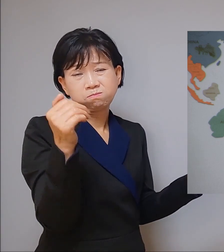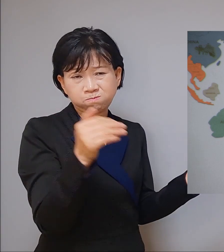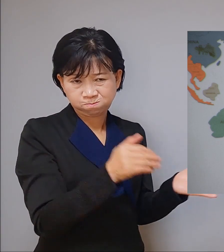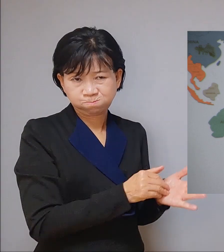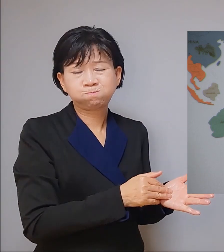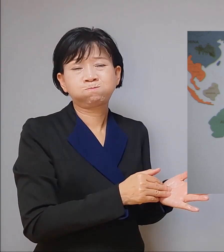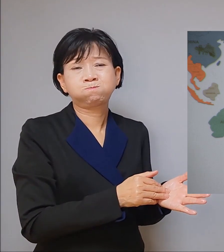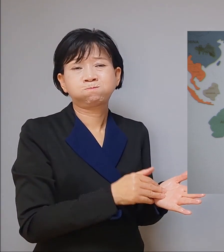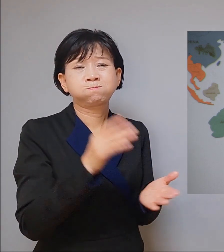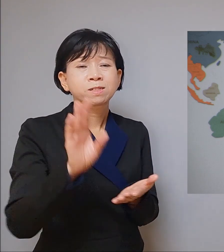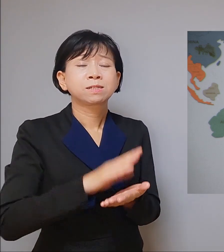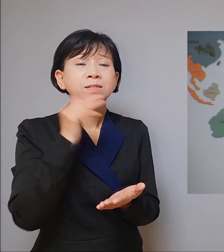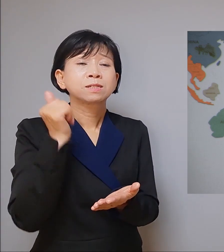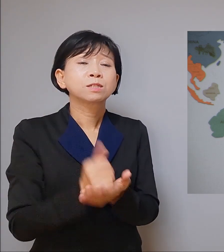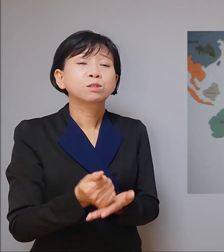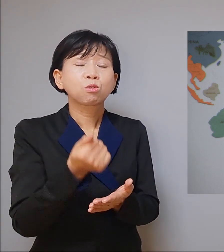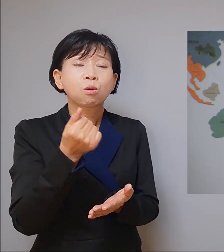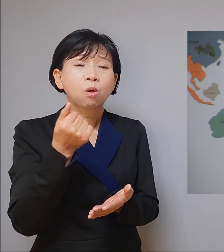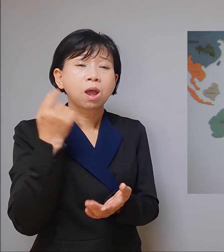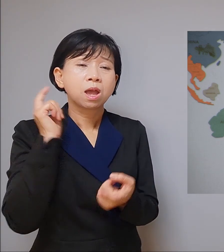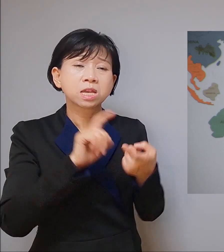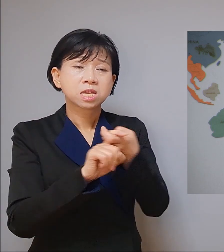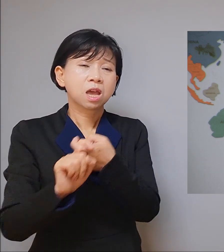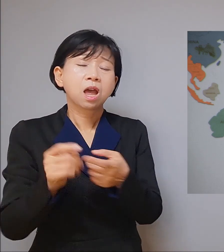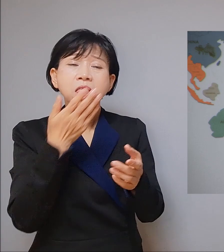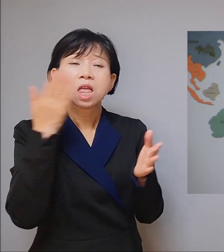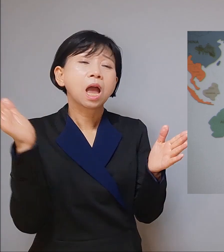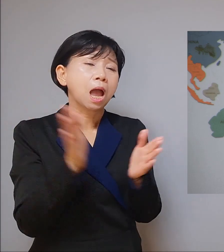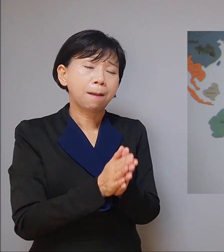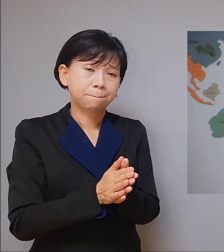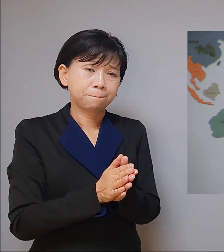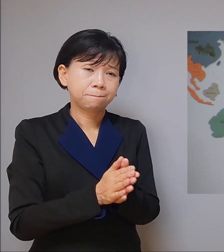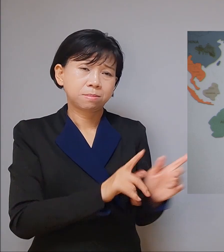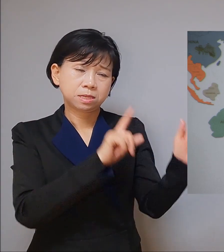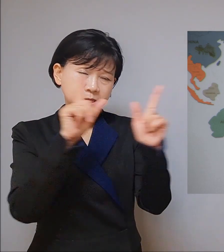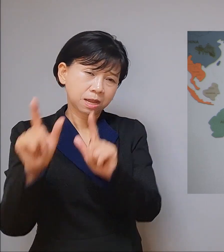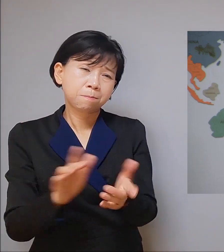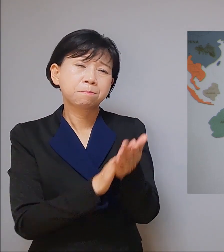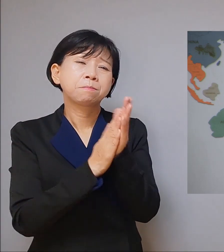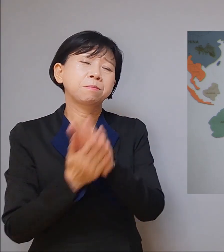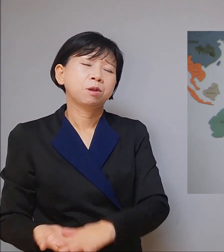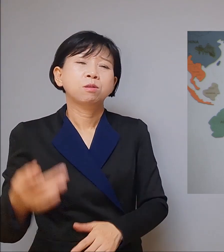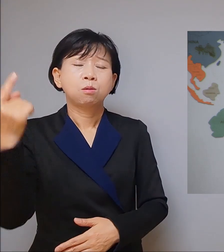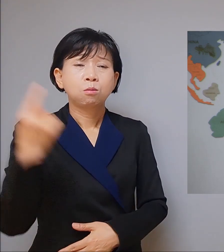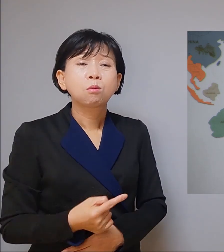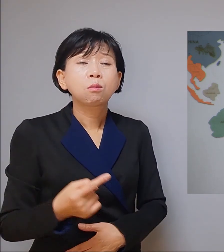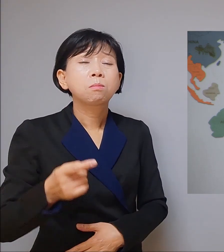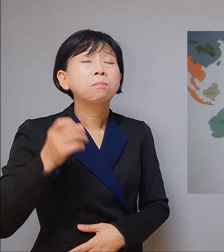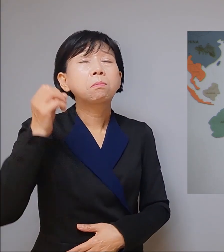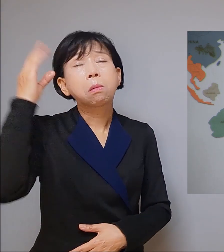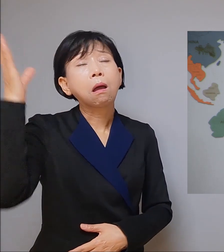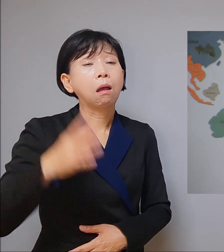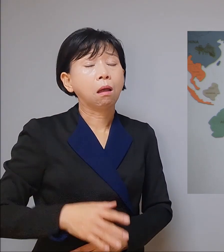거지요. 그리스도와의 연합을 통해 삶의 변화가 일어난다는 사실을 잊어버렸어요.